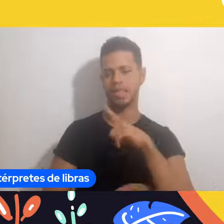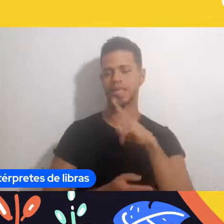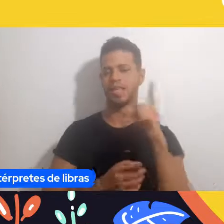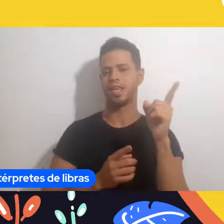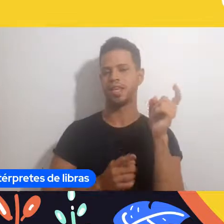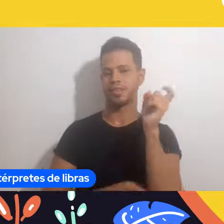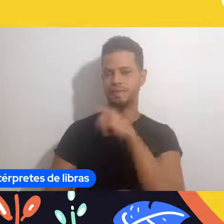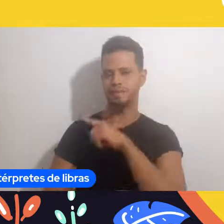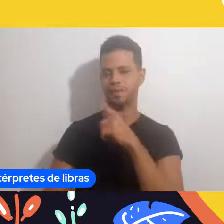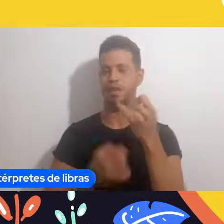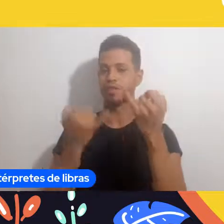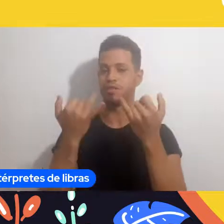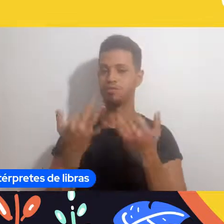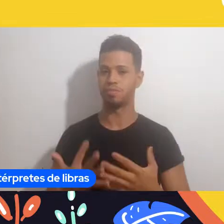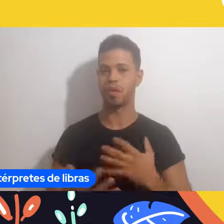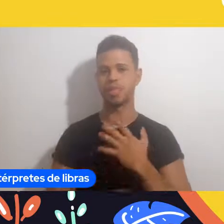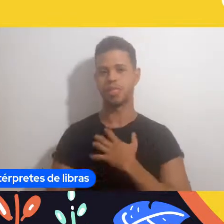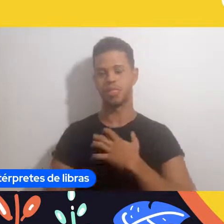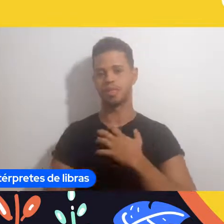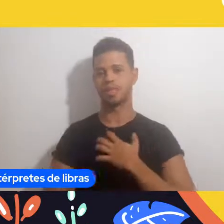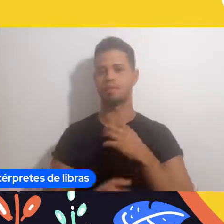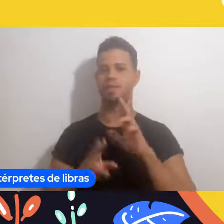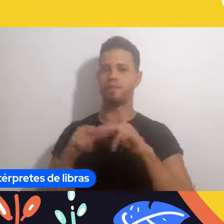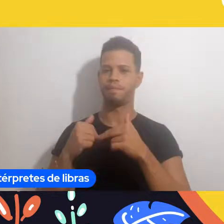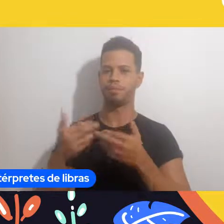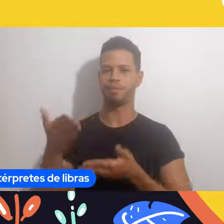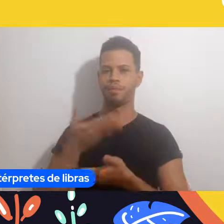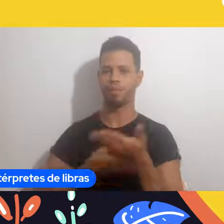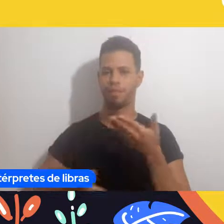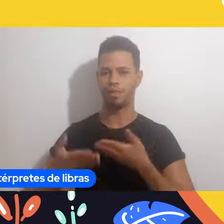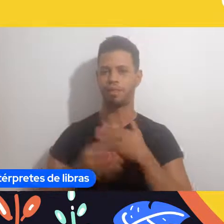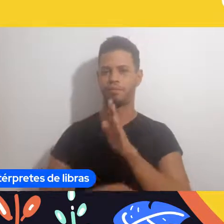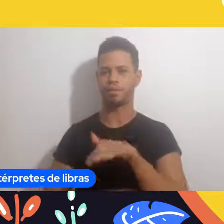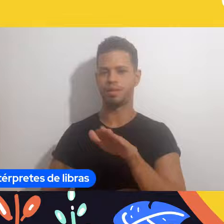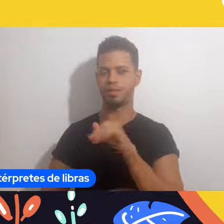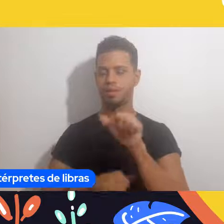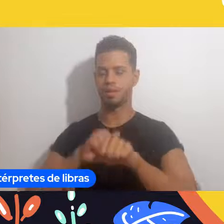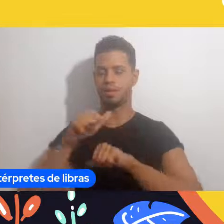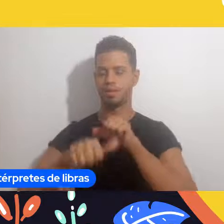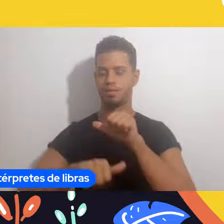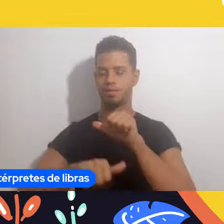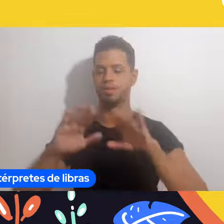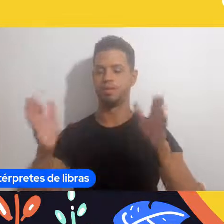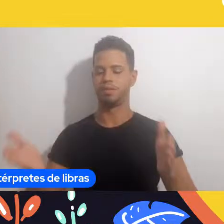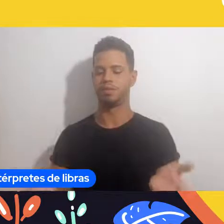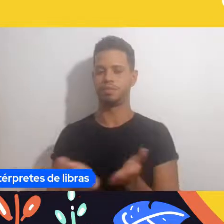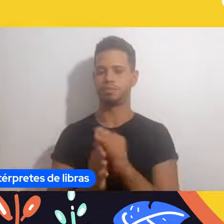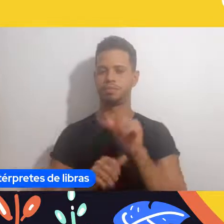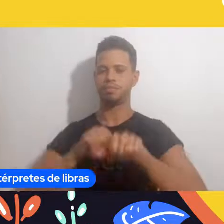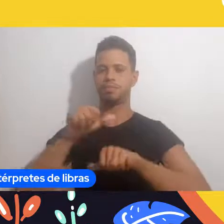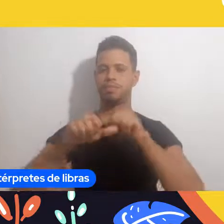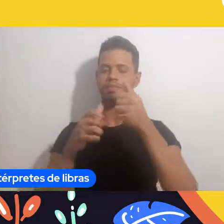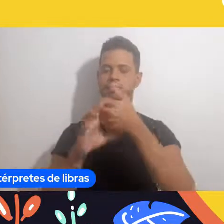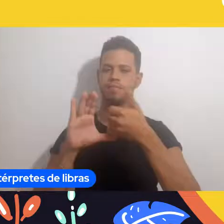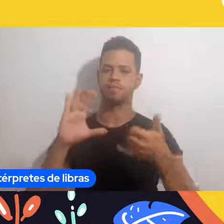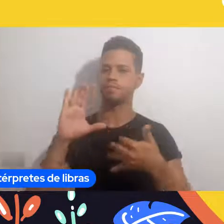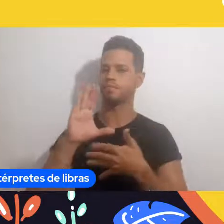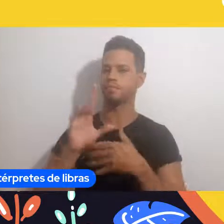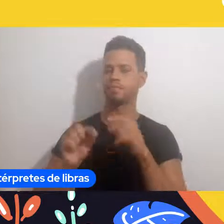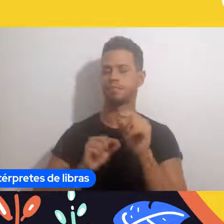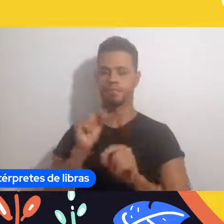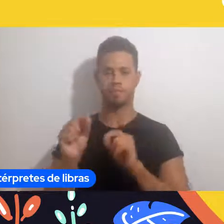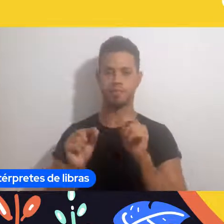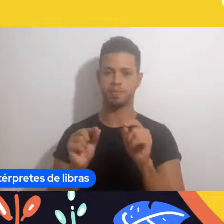sentimentos numa relação com a criança, ele vai brincando, transformando as caixas em elementos